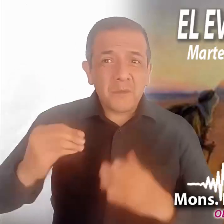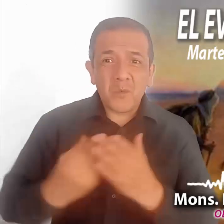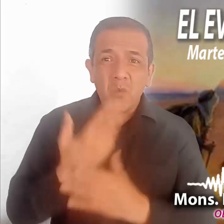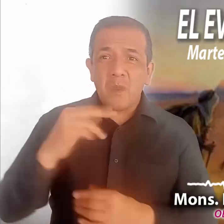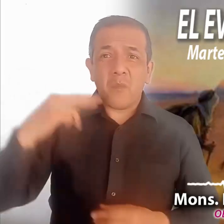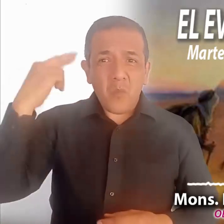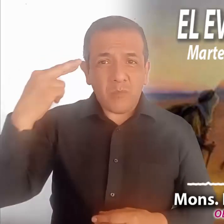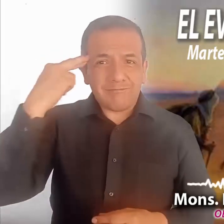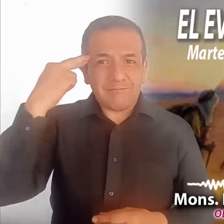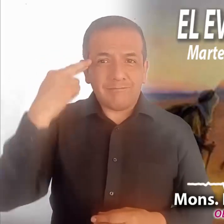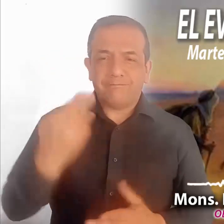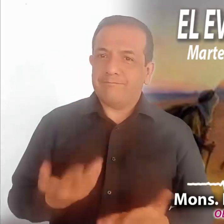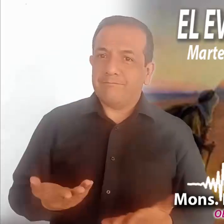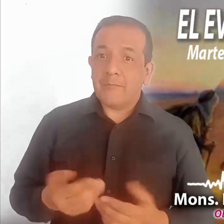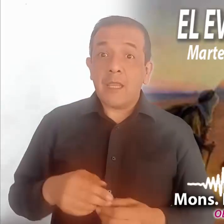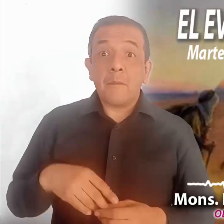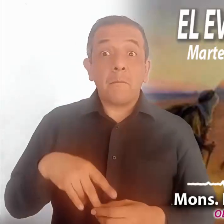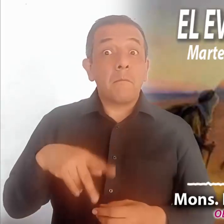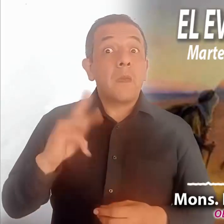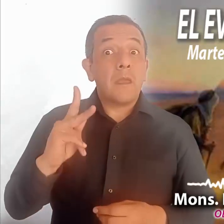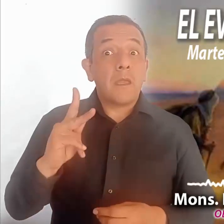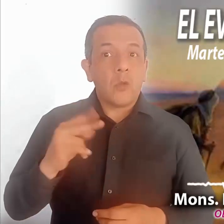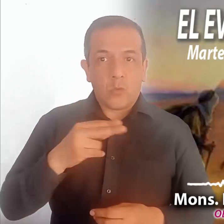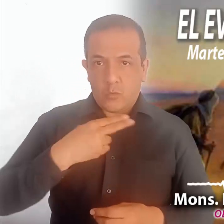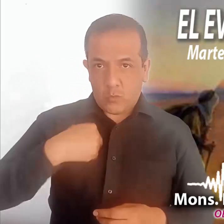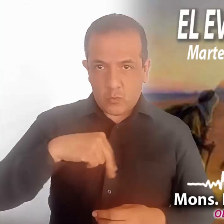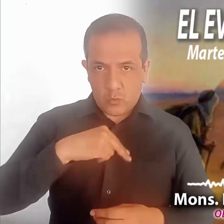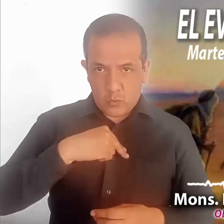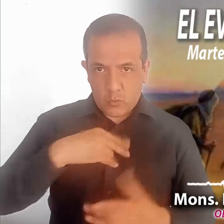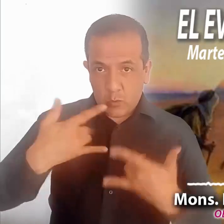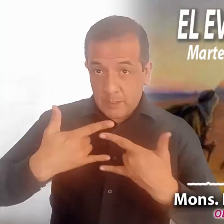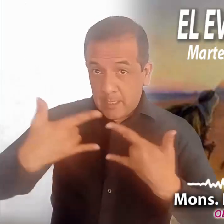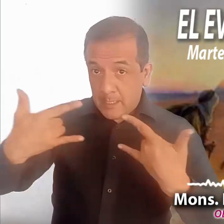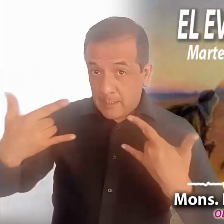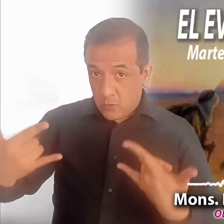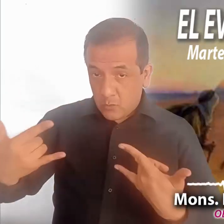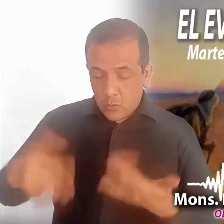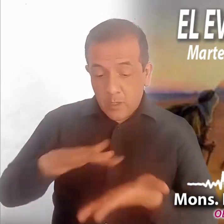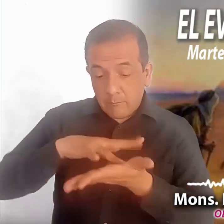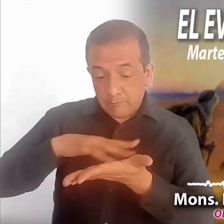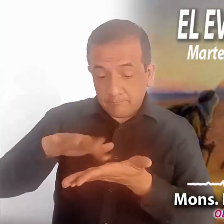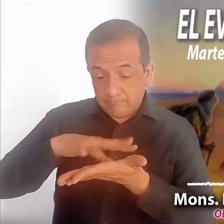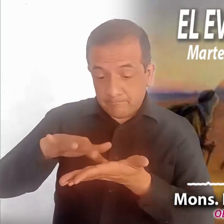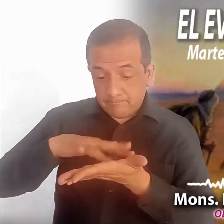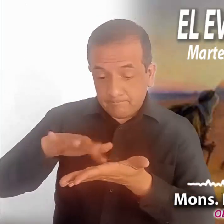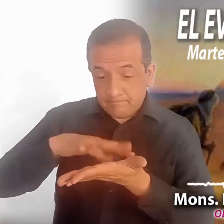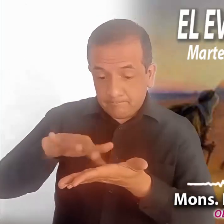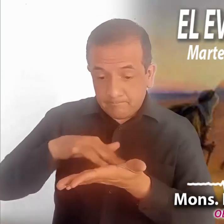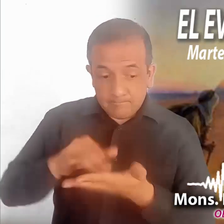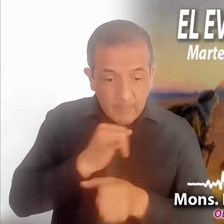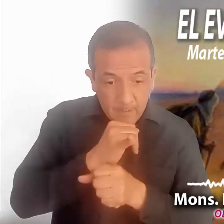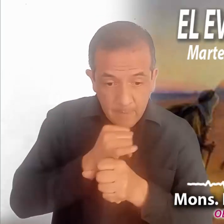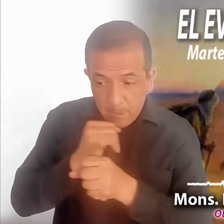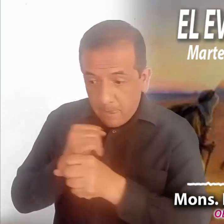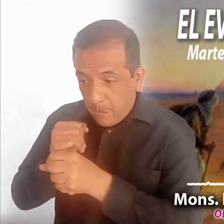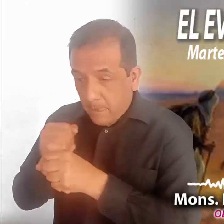nuevo rey. Sin embargo, si leemos los datos históricos que es posible recabar sobre